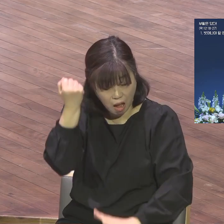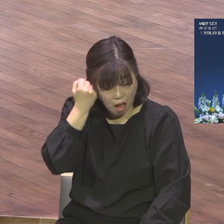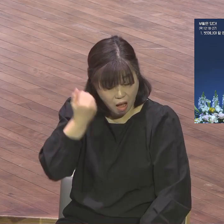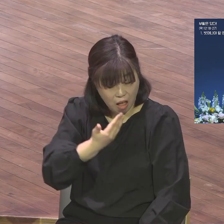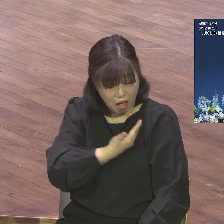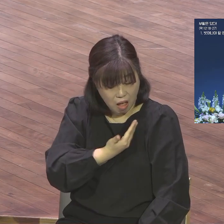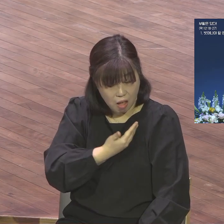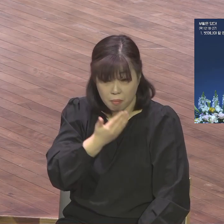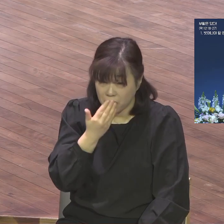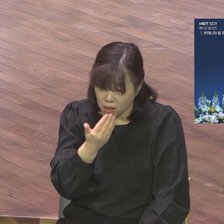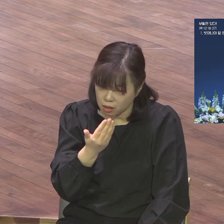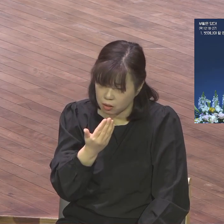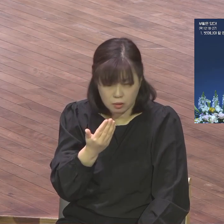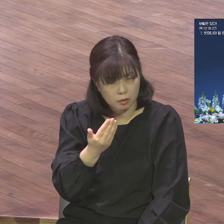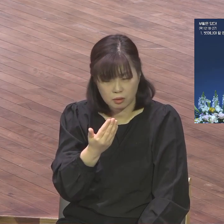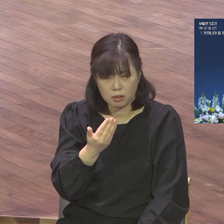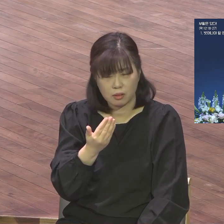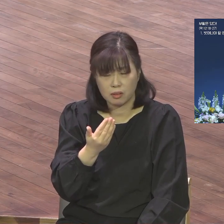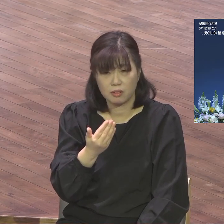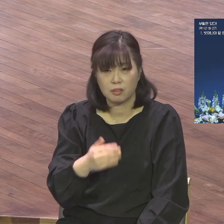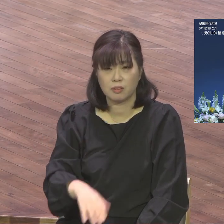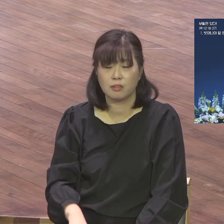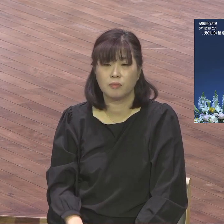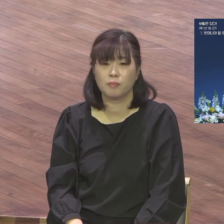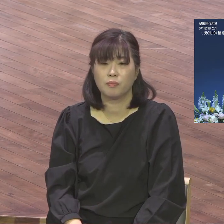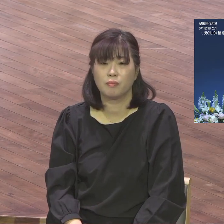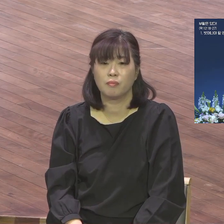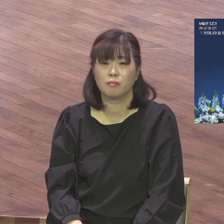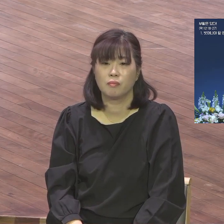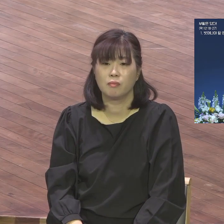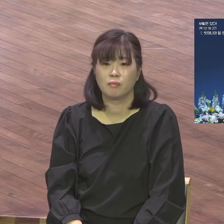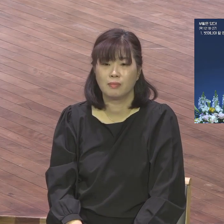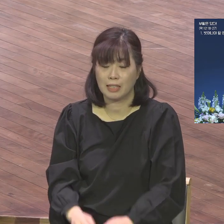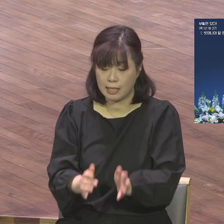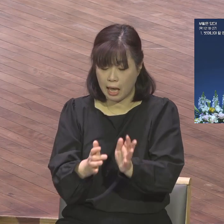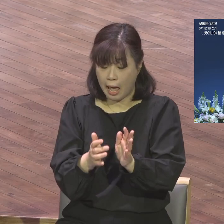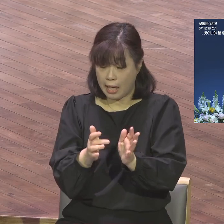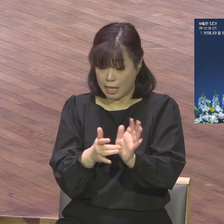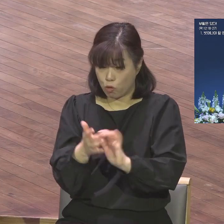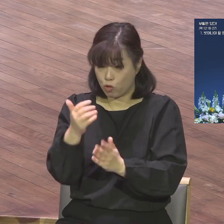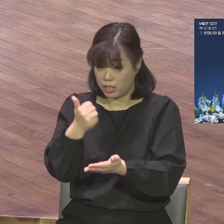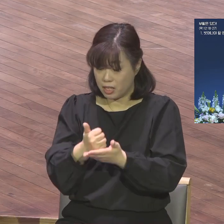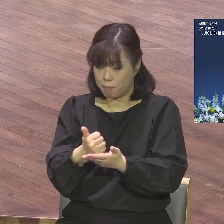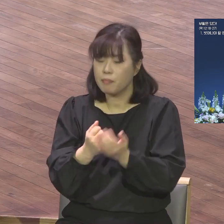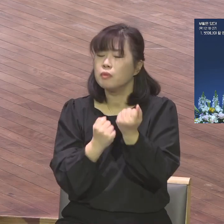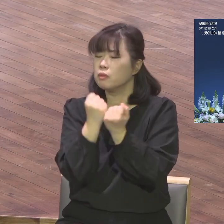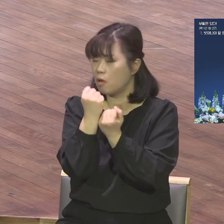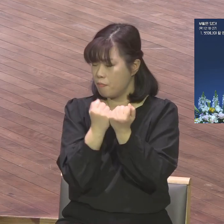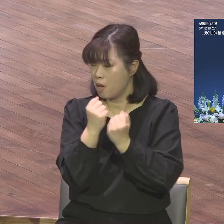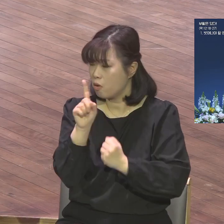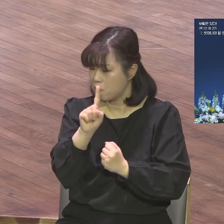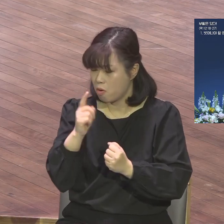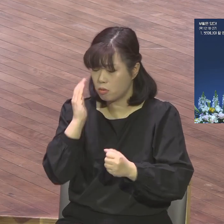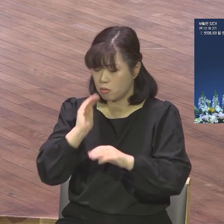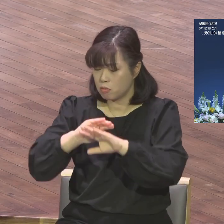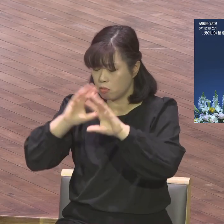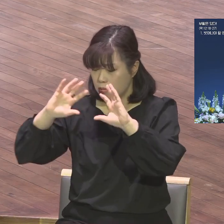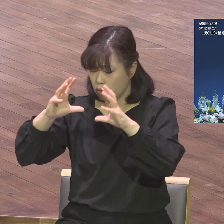예수님은 천국은 전혀 다른 세상이라고 말씀하셨어요. 전혀 다른.